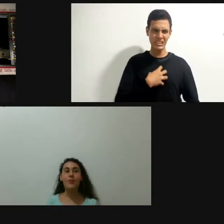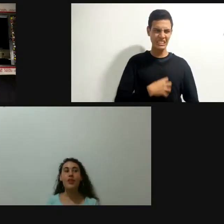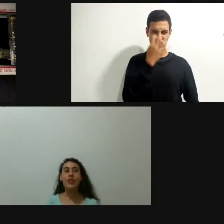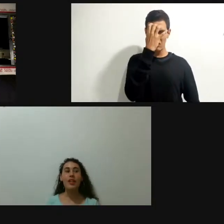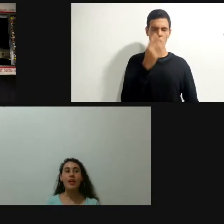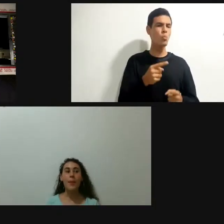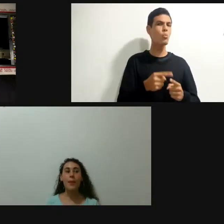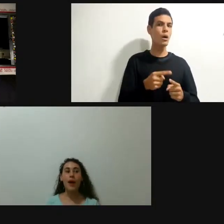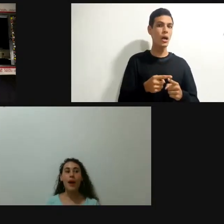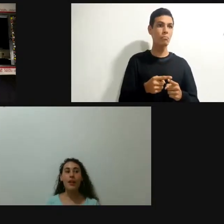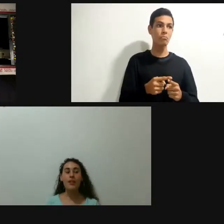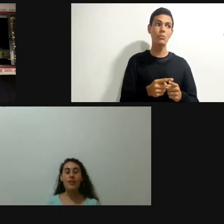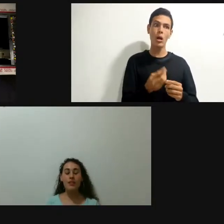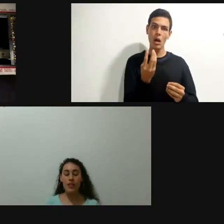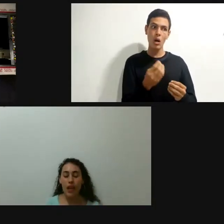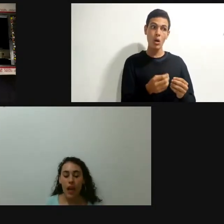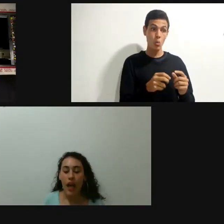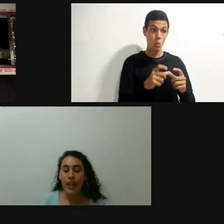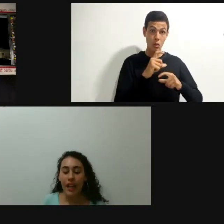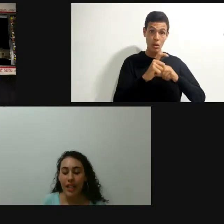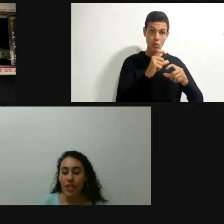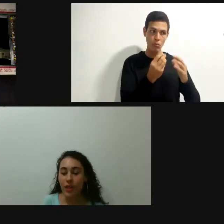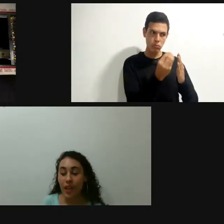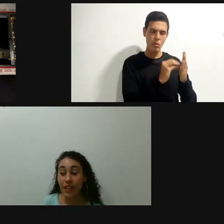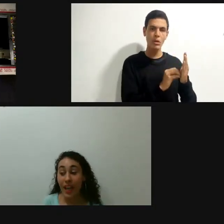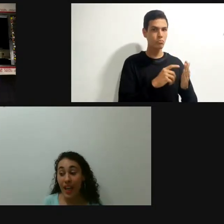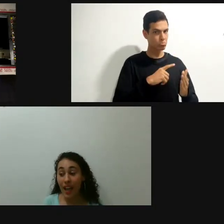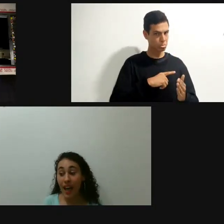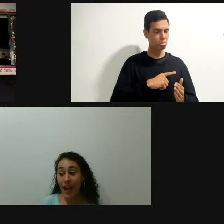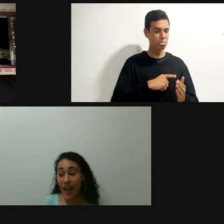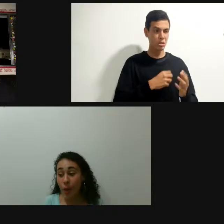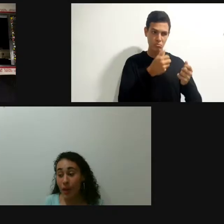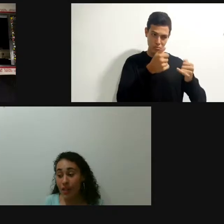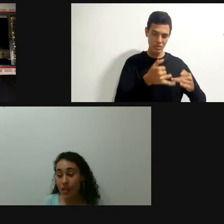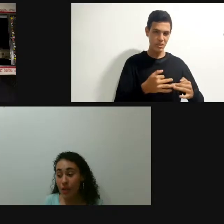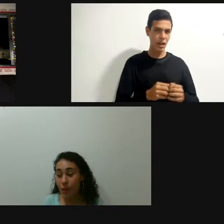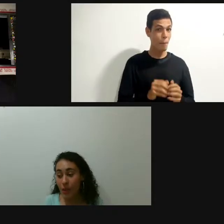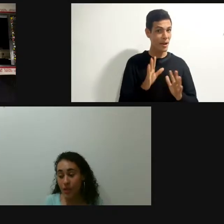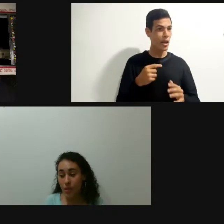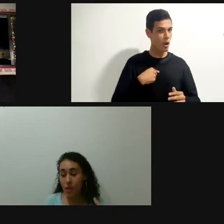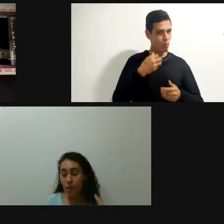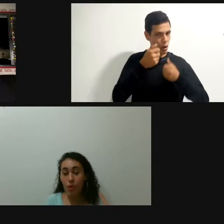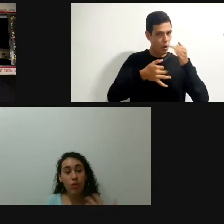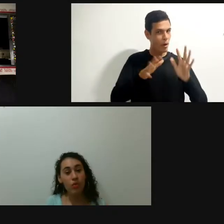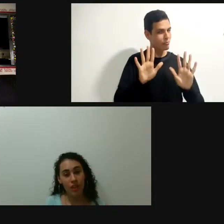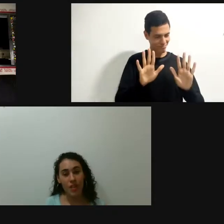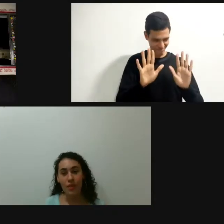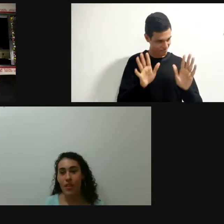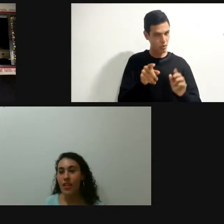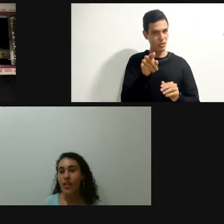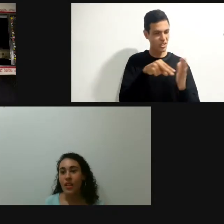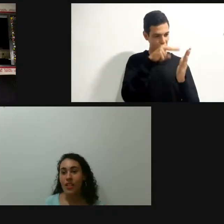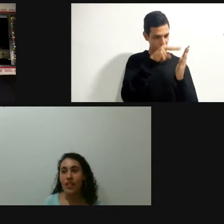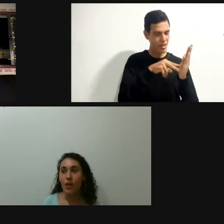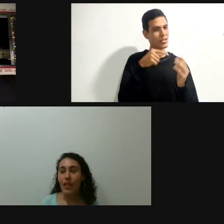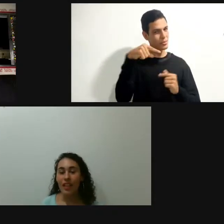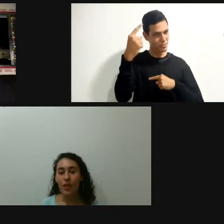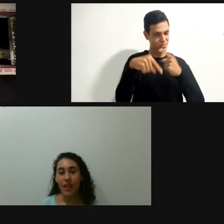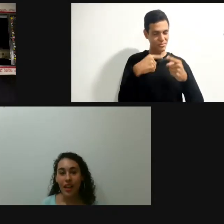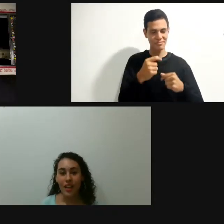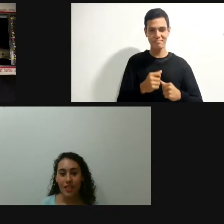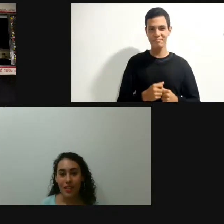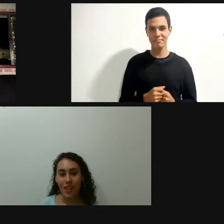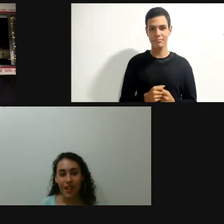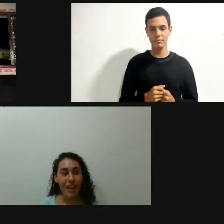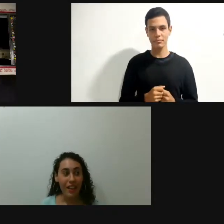né? Mas na questão da Agatha, ela é realmente uma pessoa muito firme. Então, naquilo